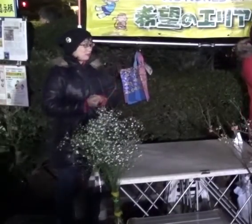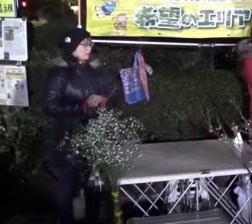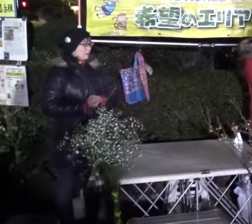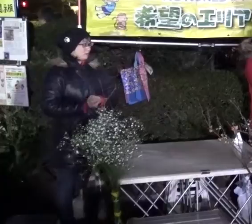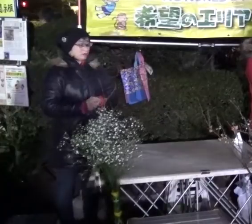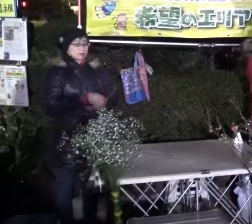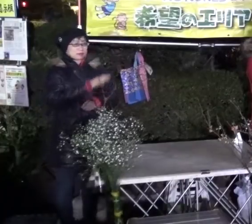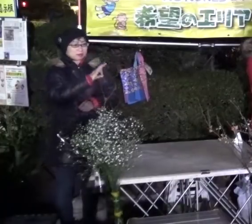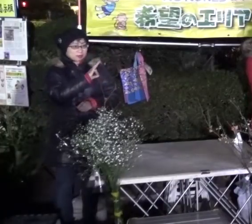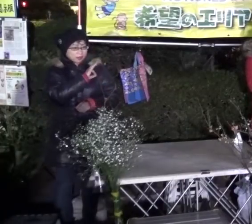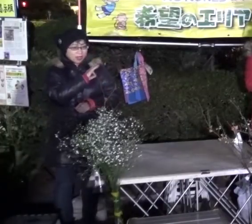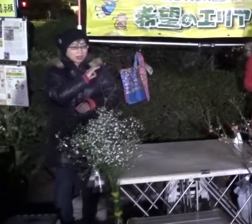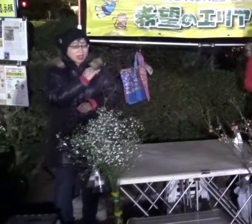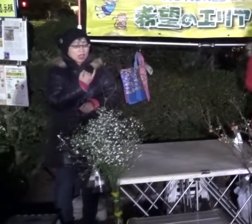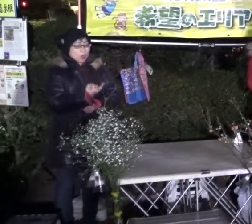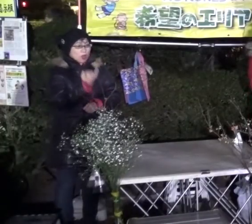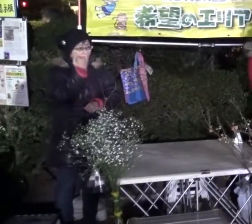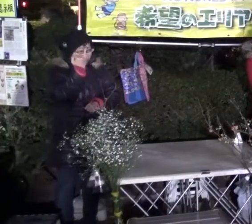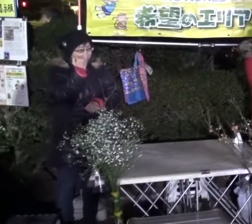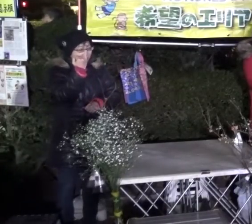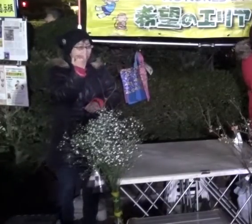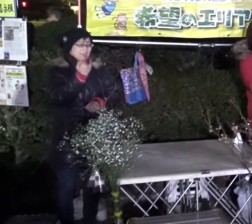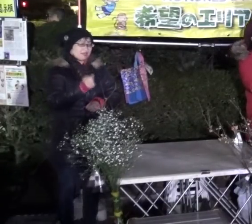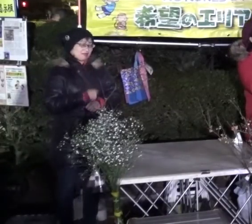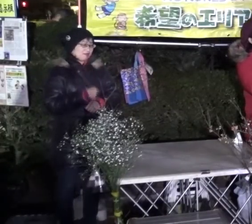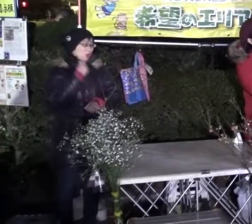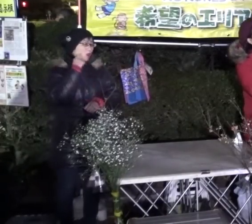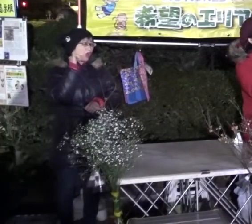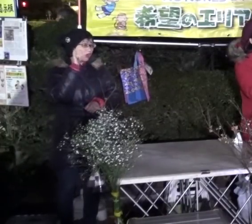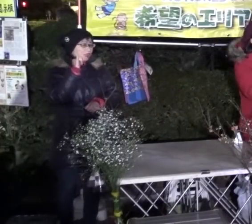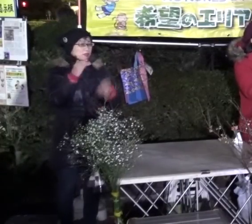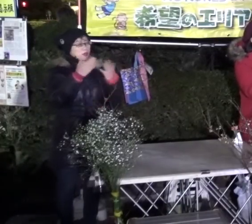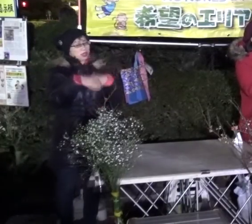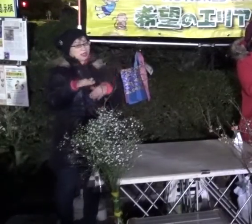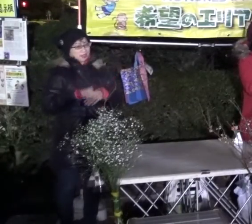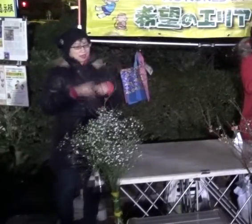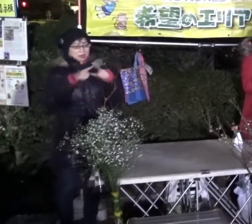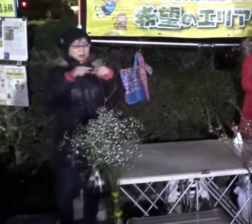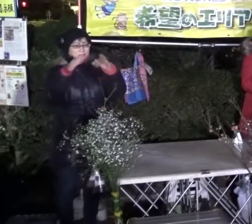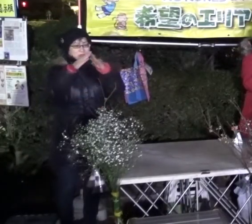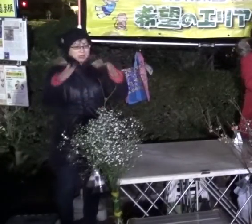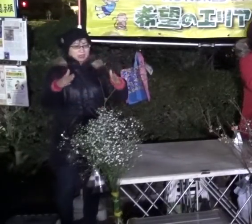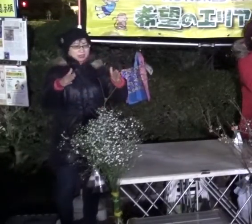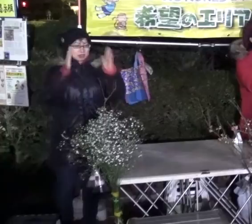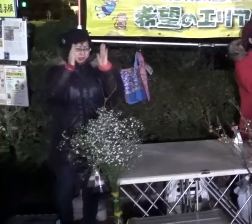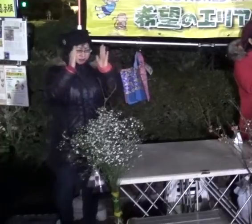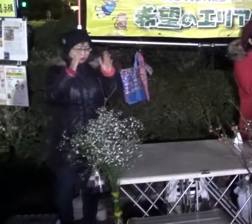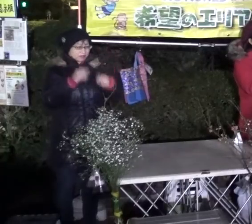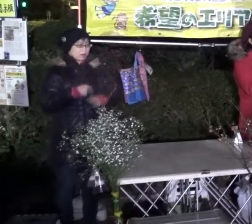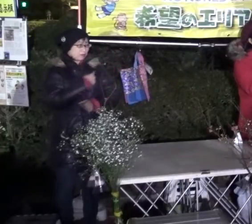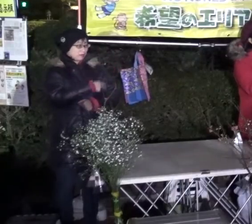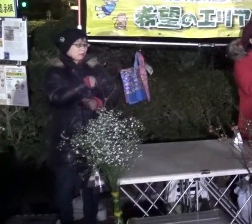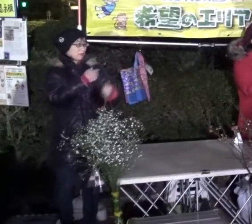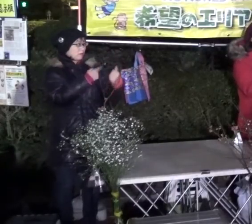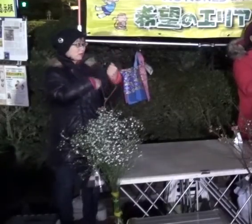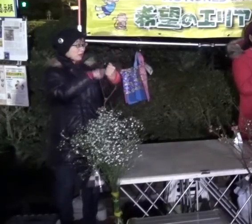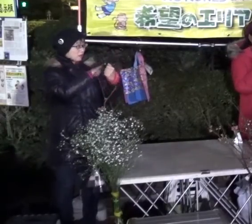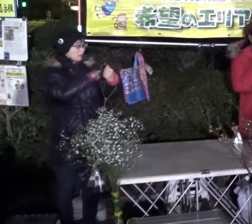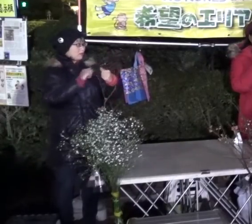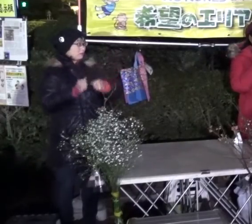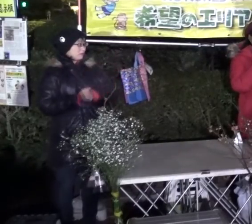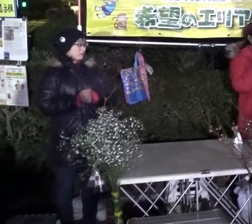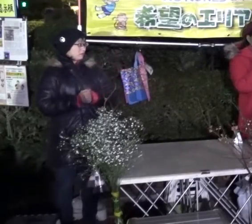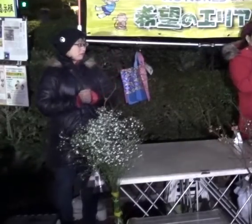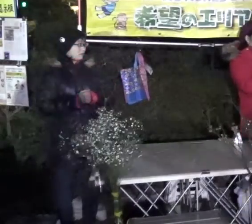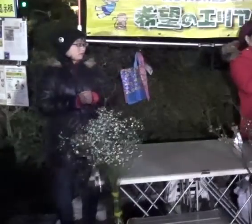バッチもつけてお母さんにもなって、こうやってね、国会の中で頑張ってくださっていることが本当に心強いです。 今日もまたここで頑張